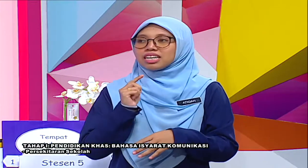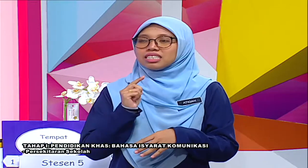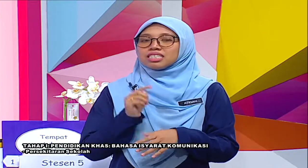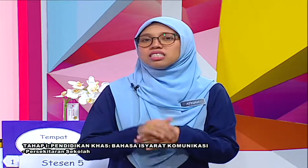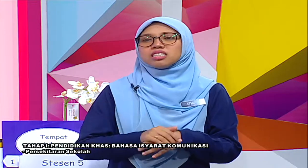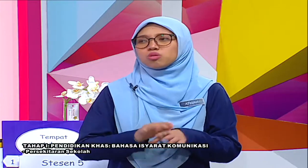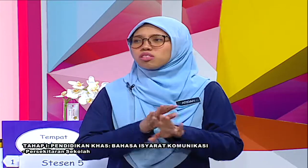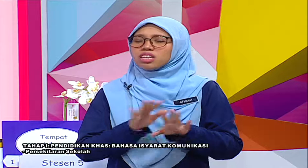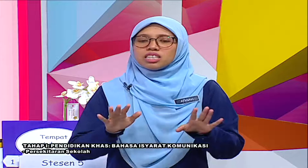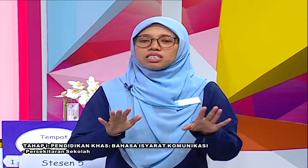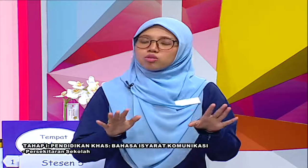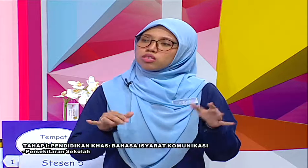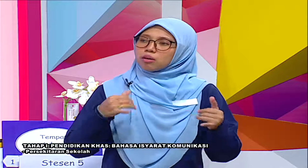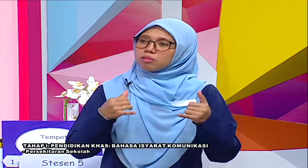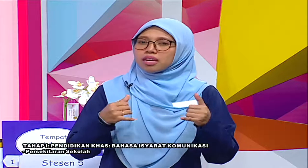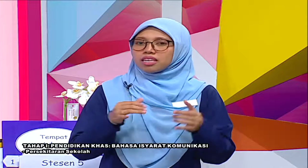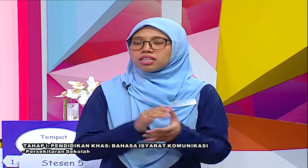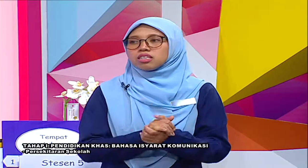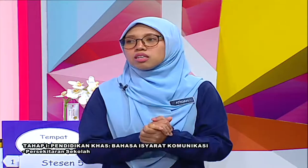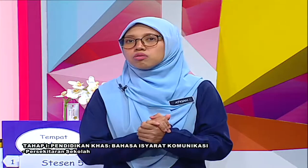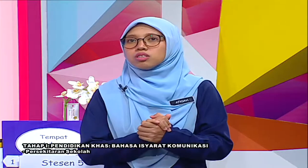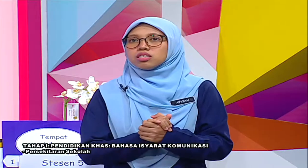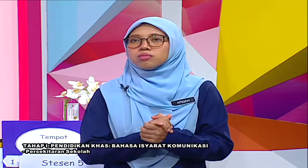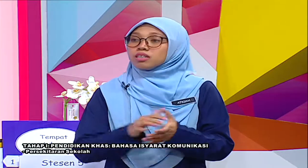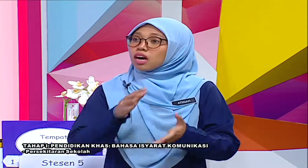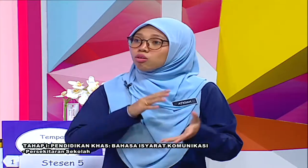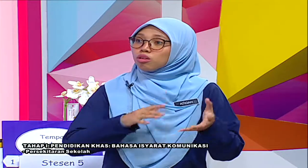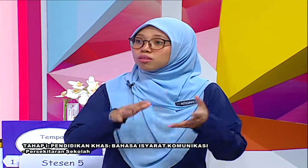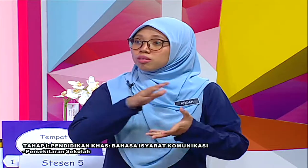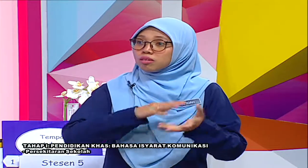ni. Jadi dia tak suka nak bermain, dia tak suka bergaul